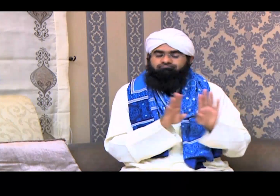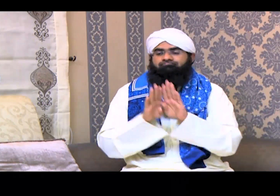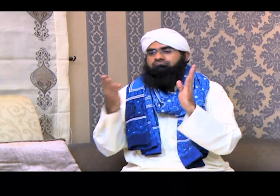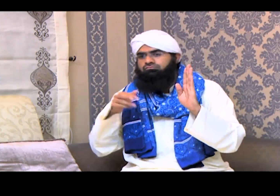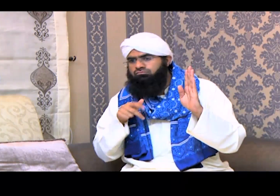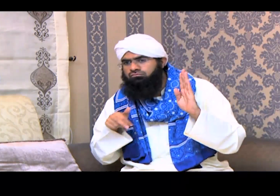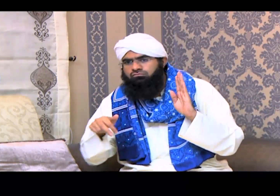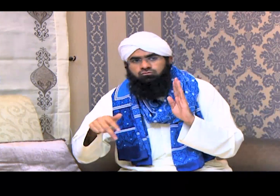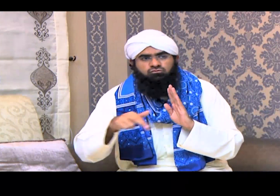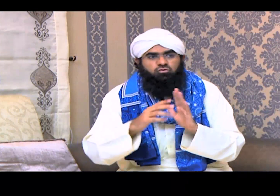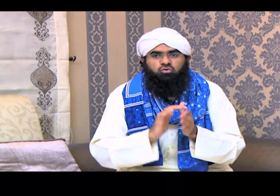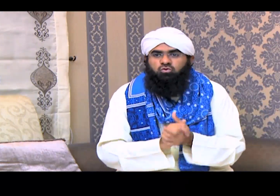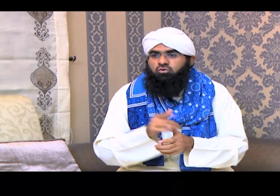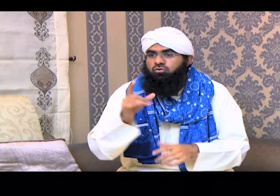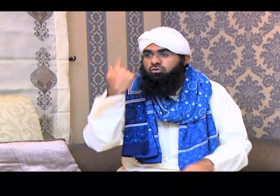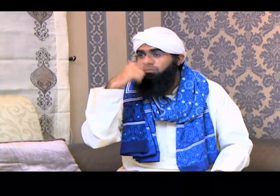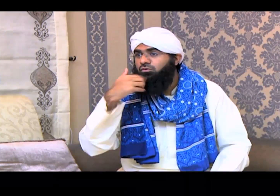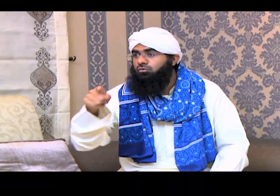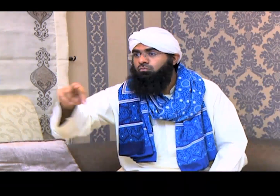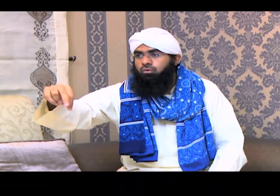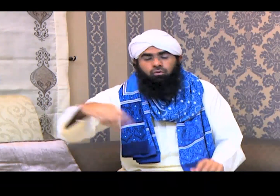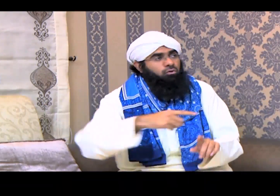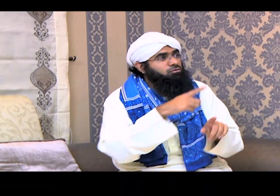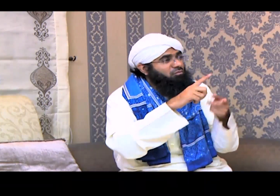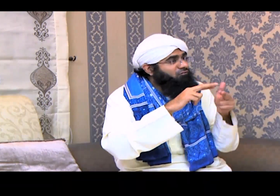اپنے رشتہ داروں کو پہچانتے تھے اور ان کے پاس آ کر ان کے کپڑوں کو